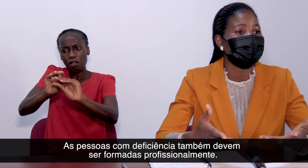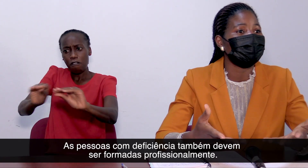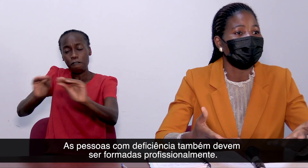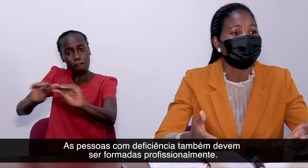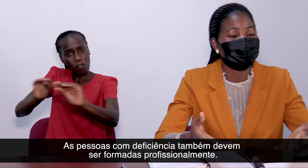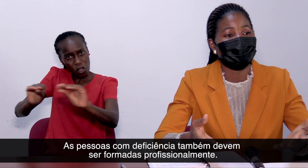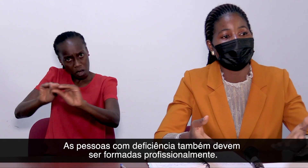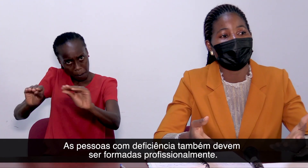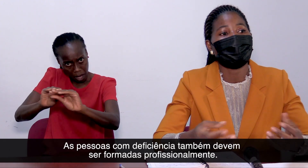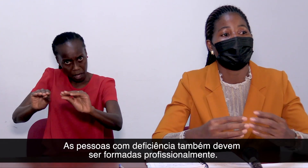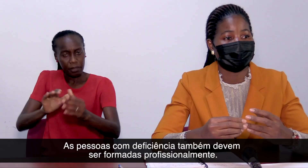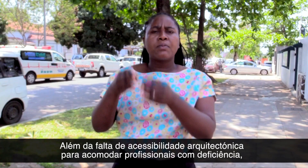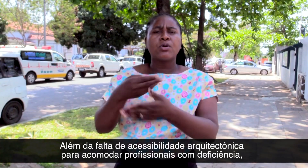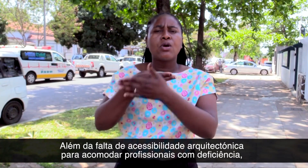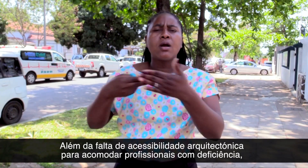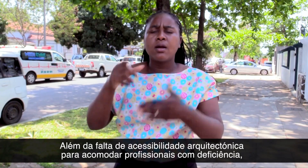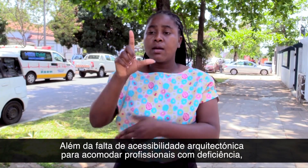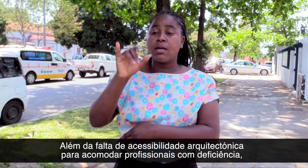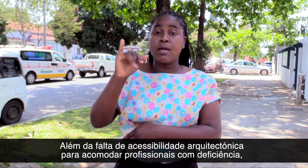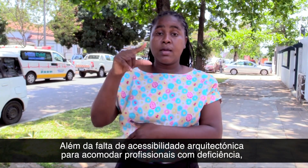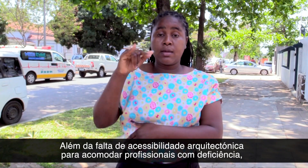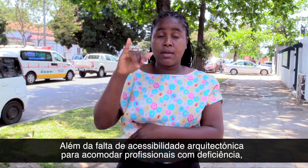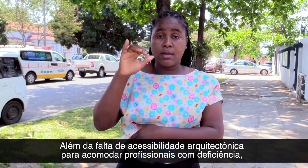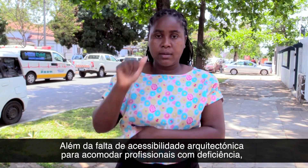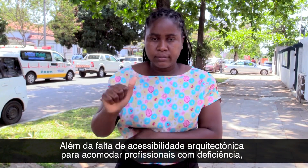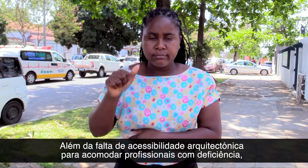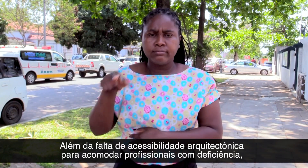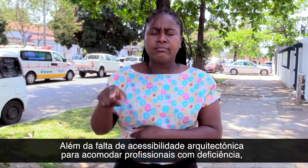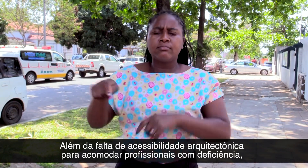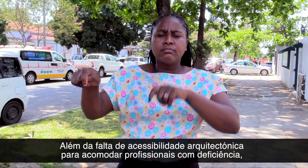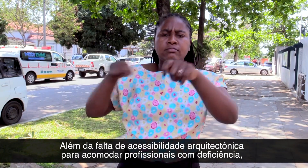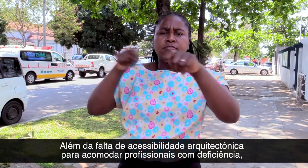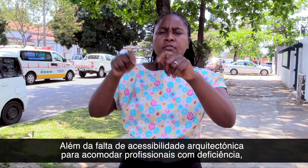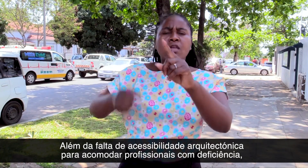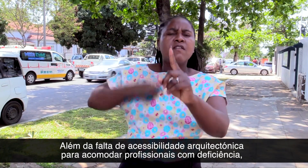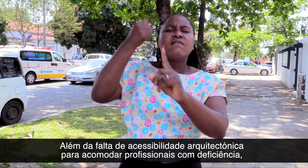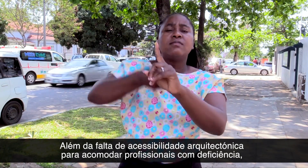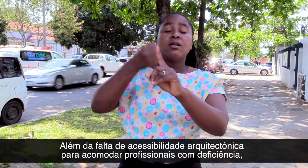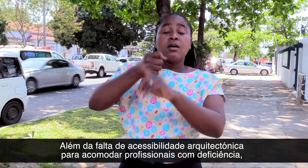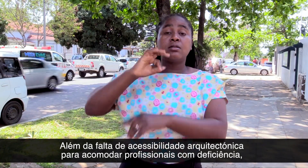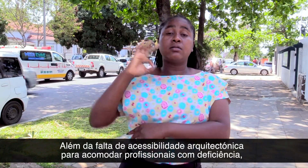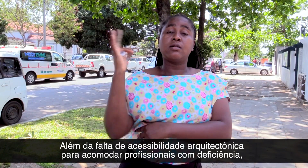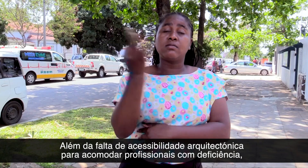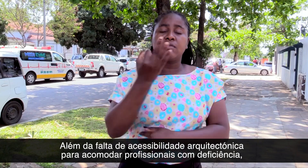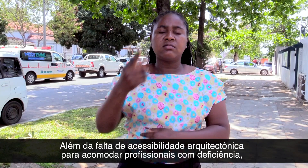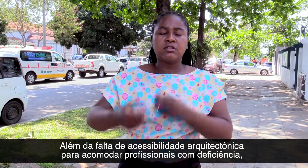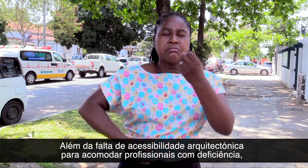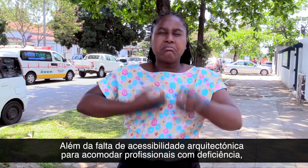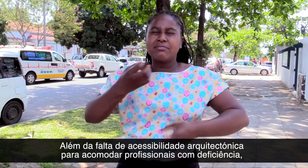Formação técnico-profissional é importante. Além da falta de acessibilidade arquitetônica para acomodar profissionais com deficiência,